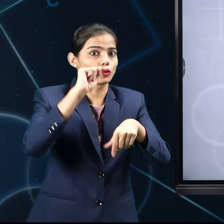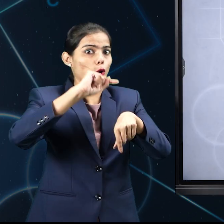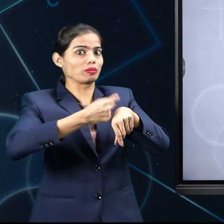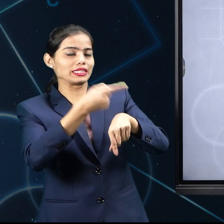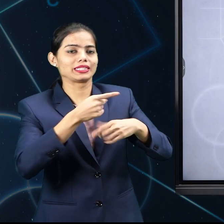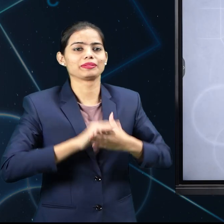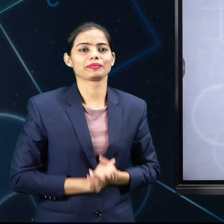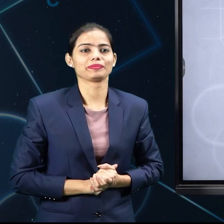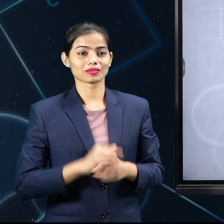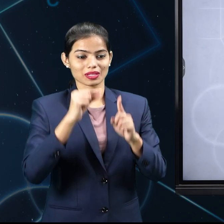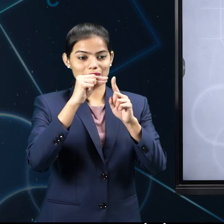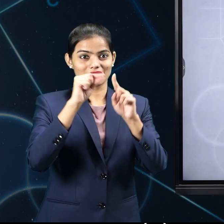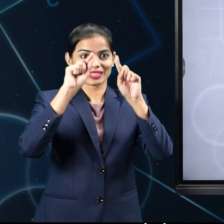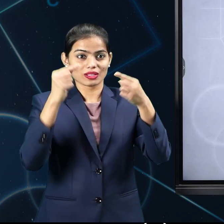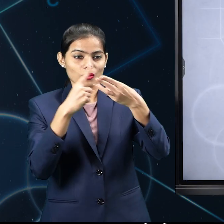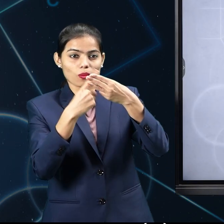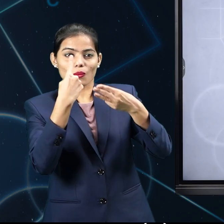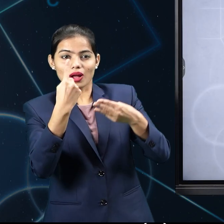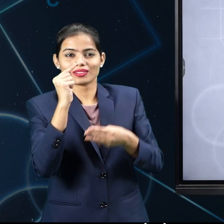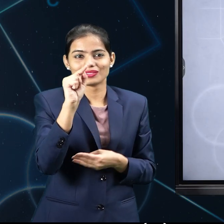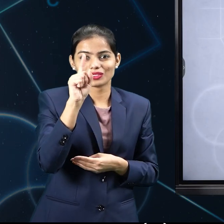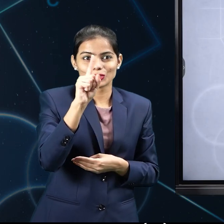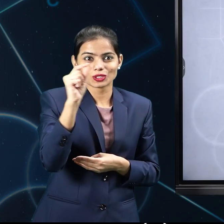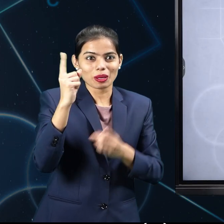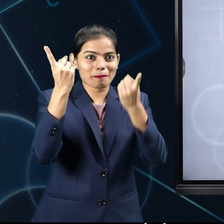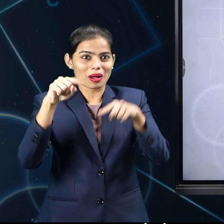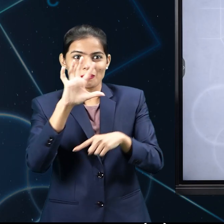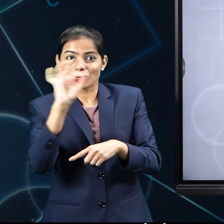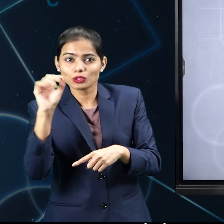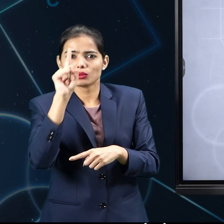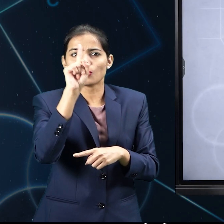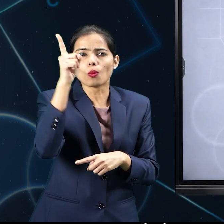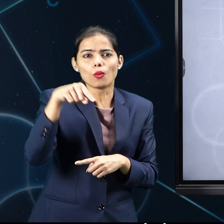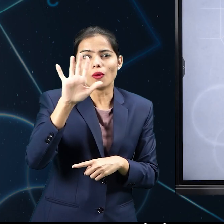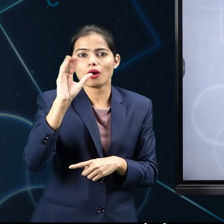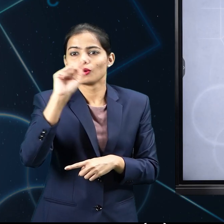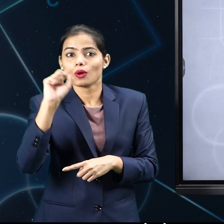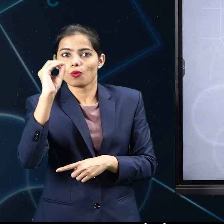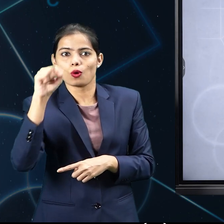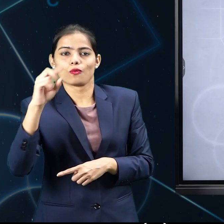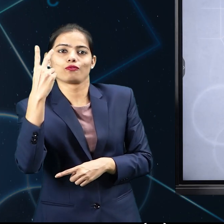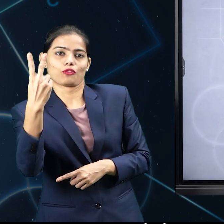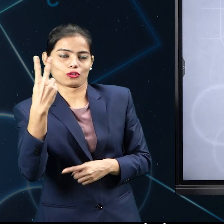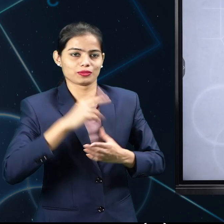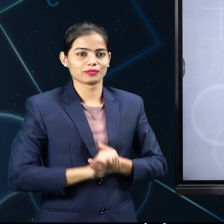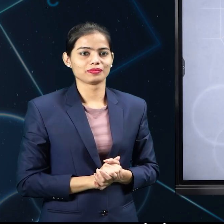म्हणजे 0.02 असे आहे. Pe2 एक मुख आणि एक पृष्ठ येण्याची संभाव्यता